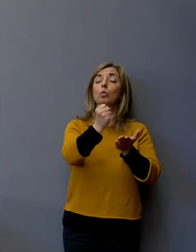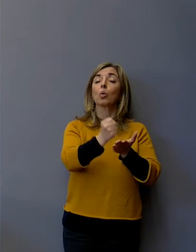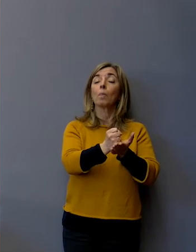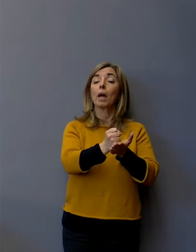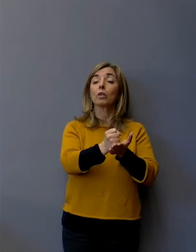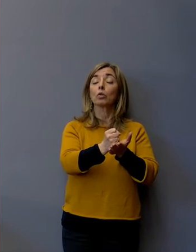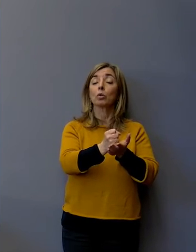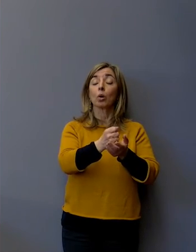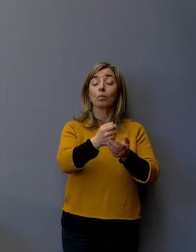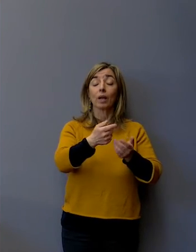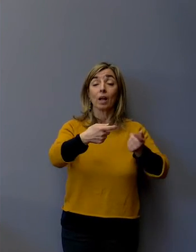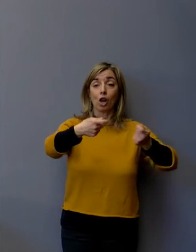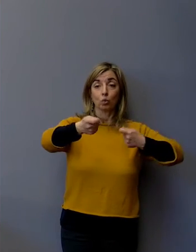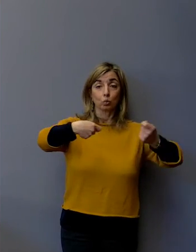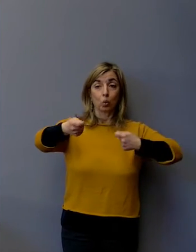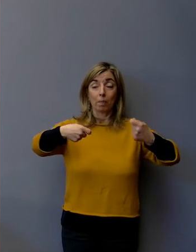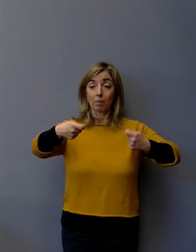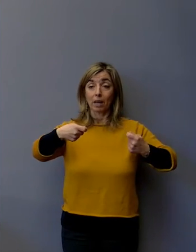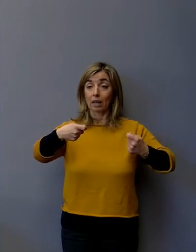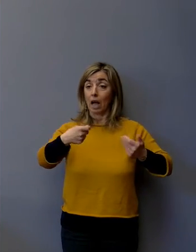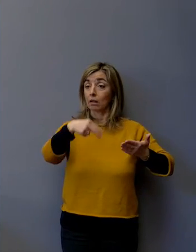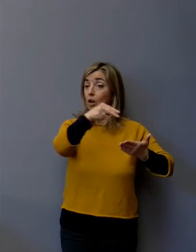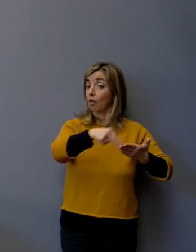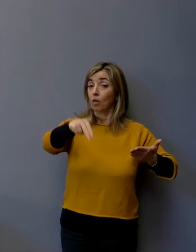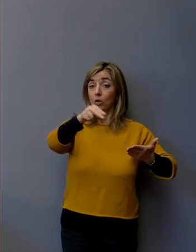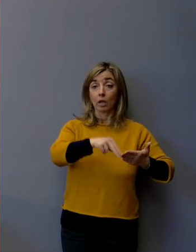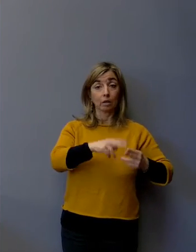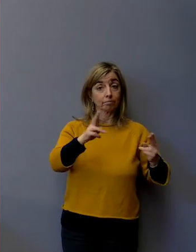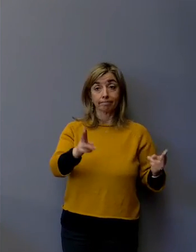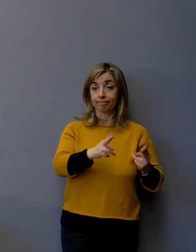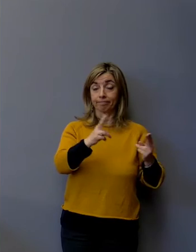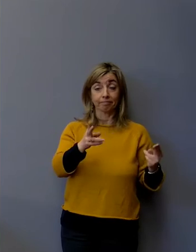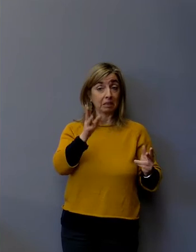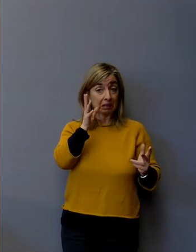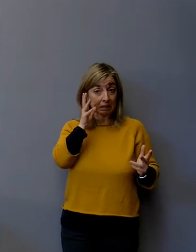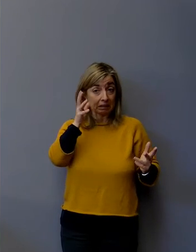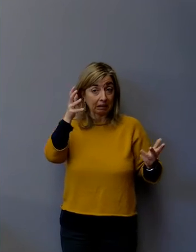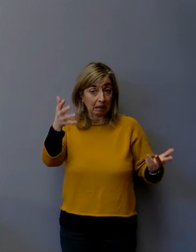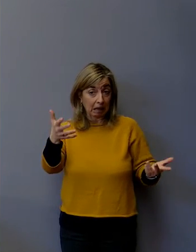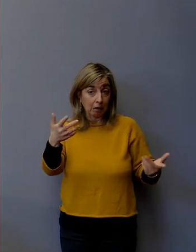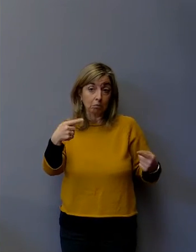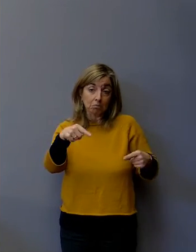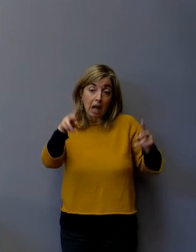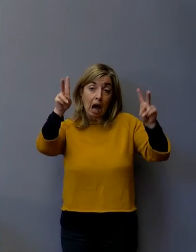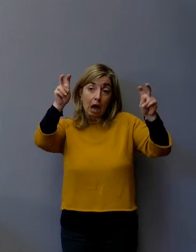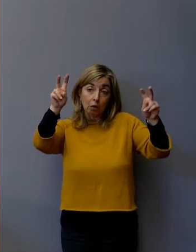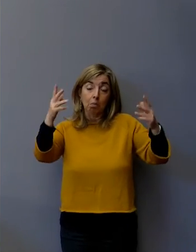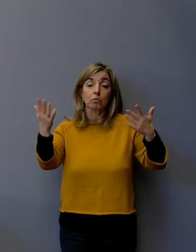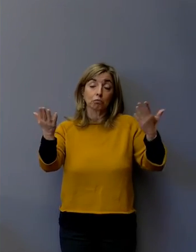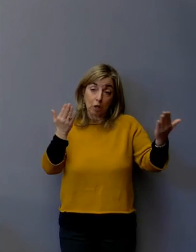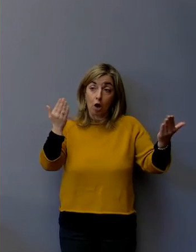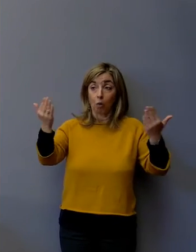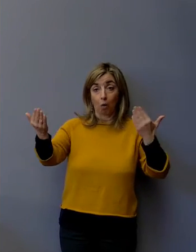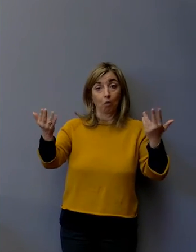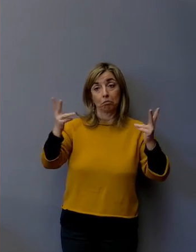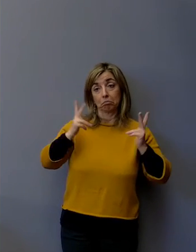perché è un argomento su cui si può confrontare sempre con grande serenità tra l'altro lato secolo hodges pare che anche al mercato del pesce apra